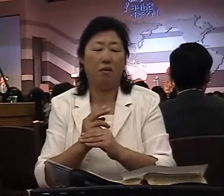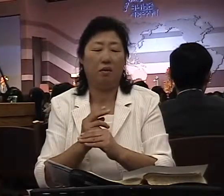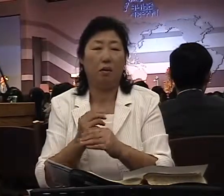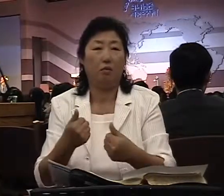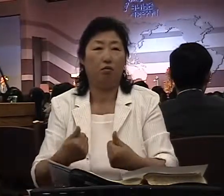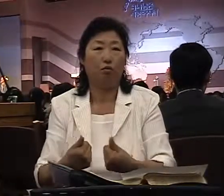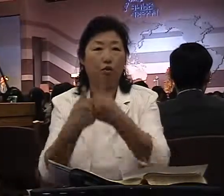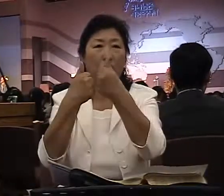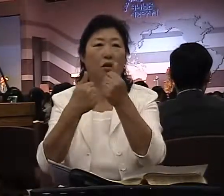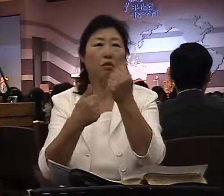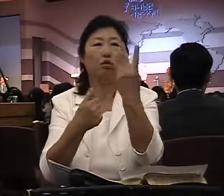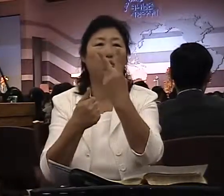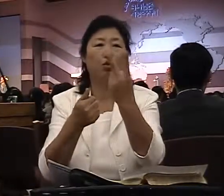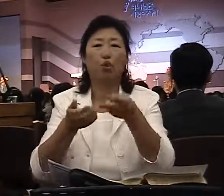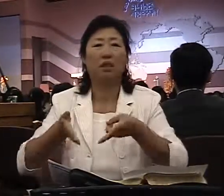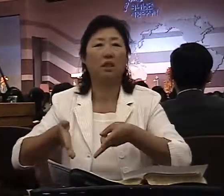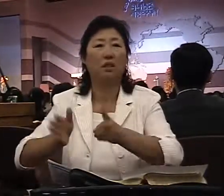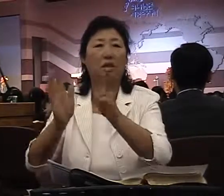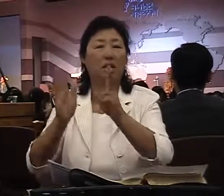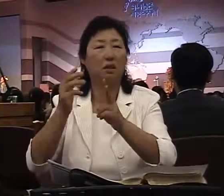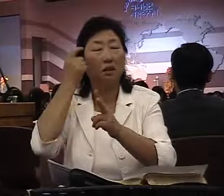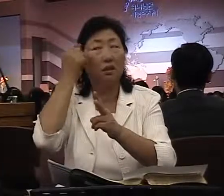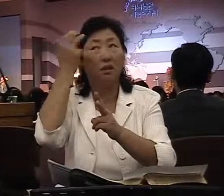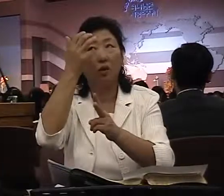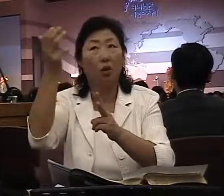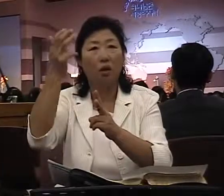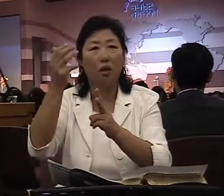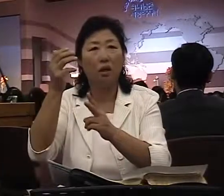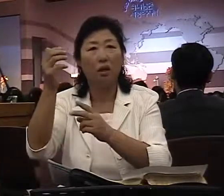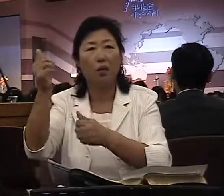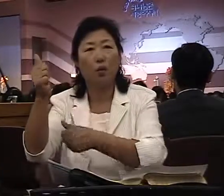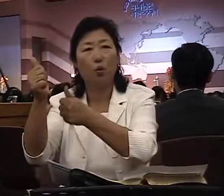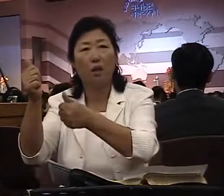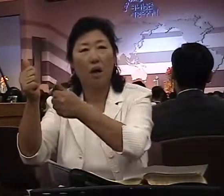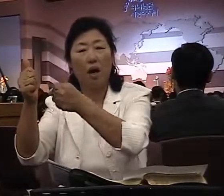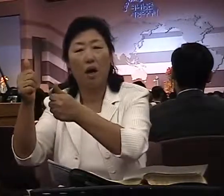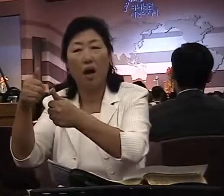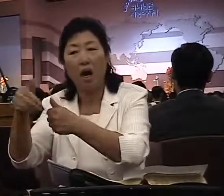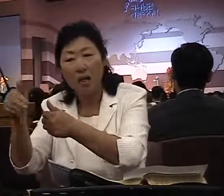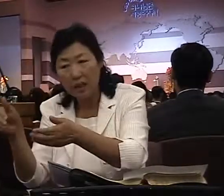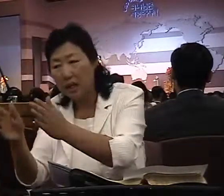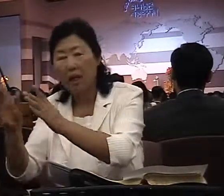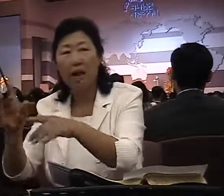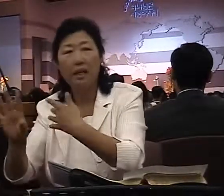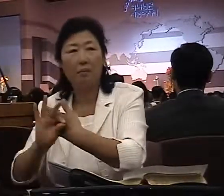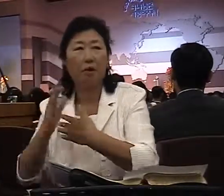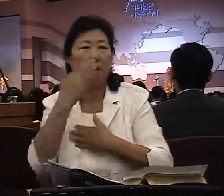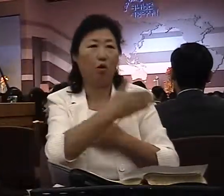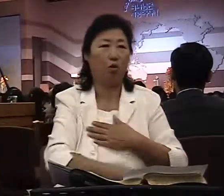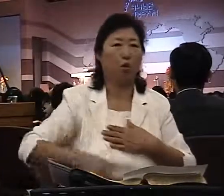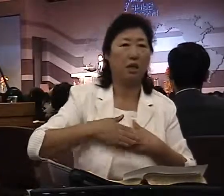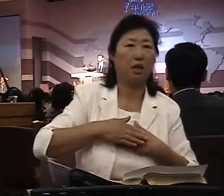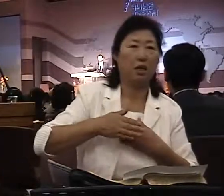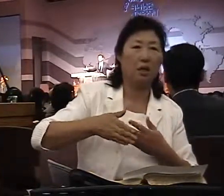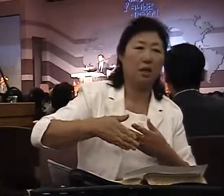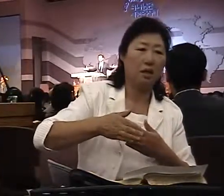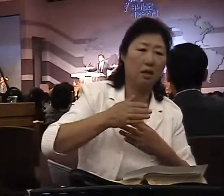충돌되는 두 길에서 성령을 쫓아 사는 길이 아니면 육체를 쫓아 사는 길, 두 길이 없다는 것을 깨달을 때